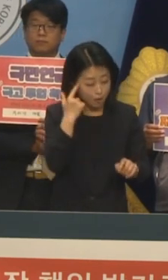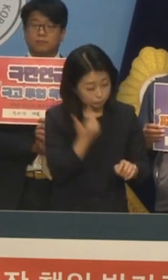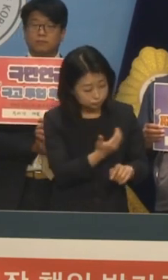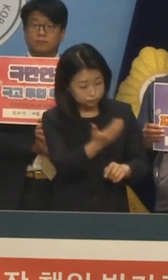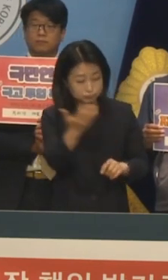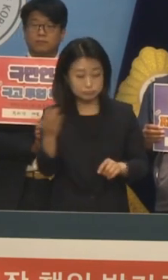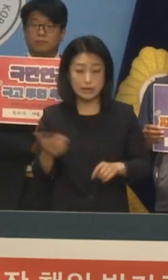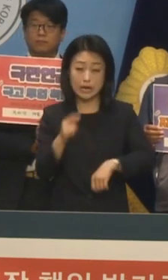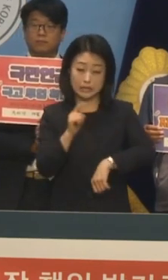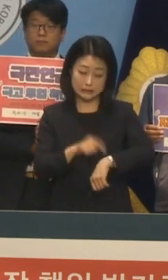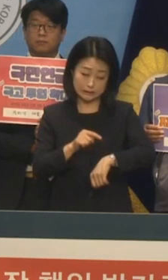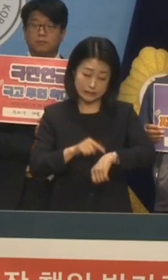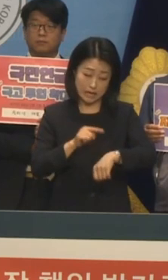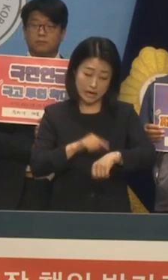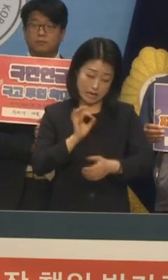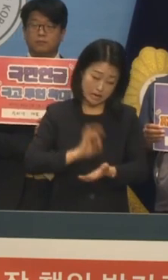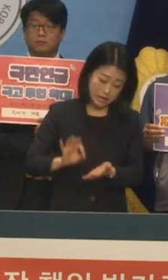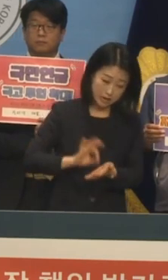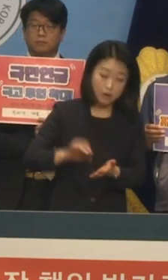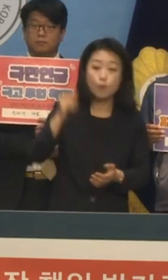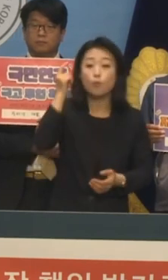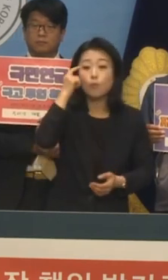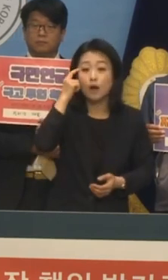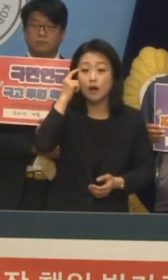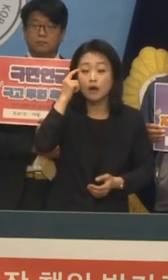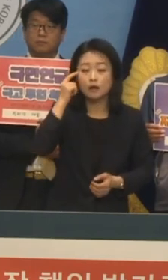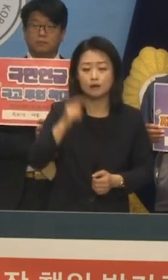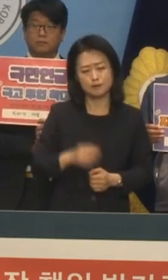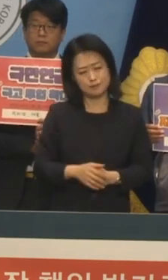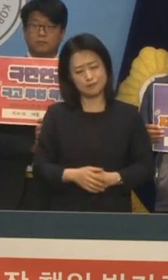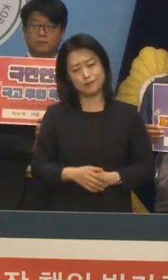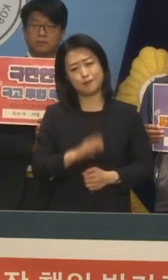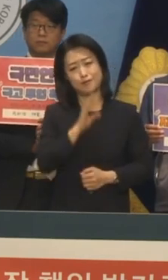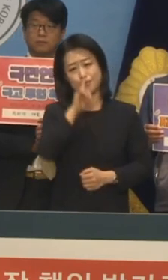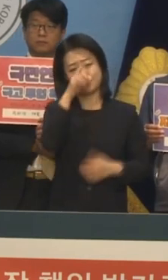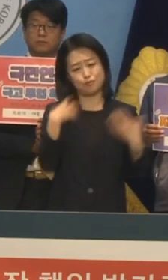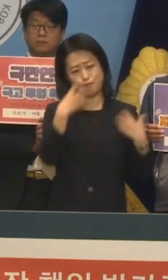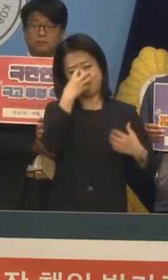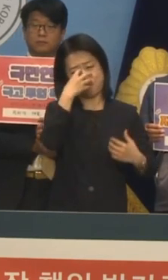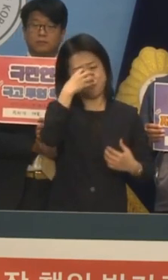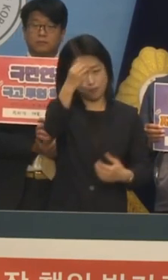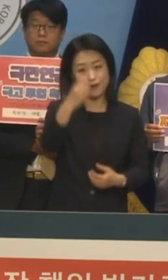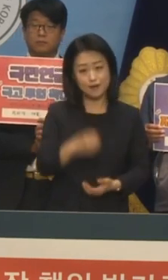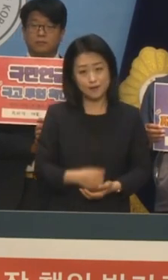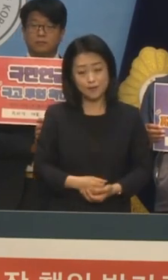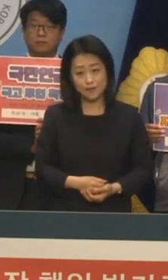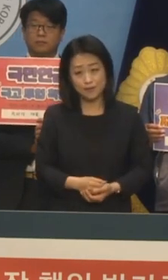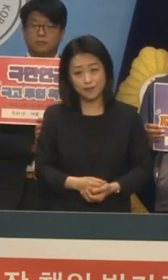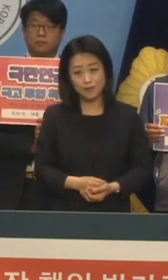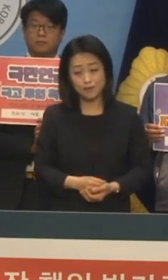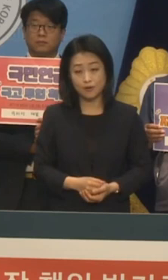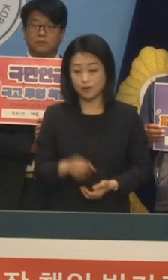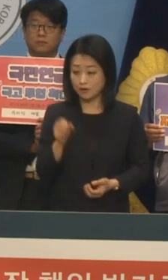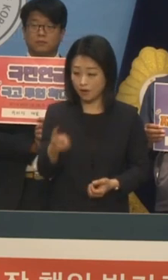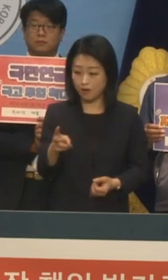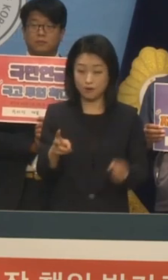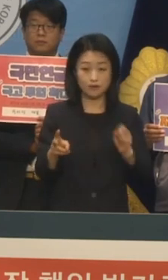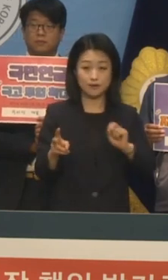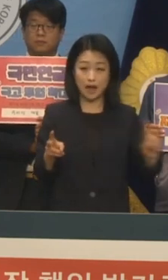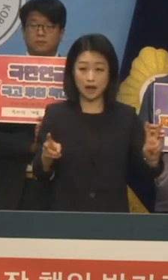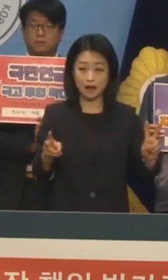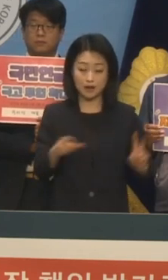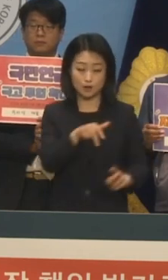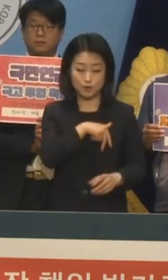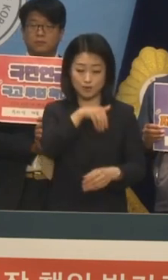시간과 일상을 빼앗았습니까? 정말 오만한 자세가 아닐 수 없습니다. 여야가